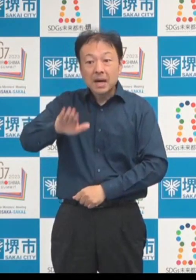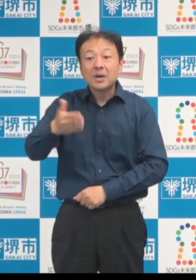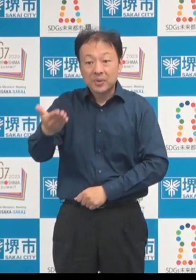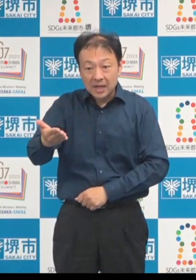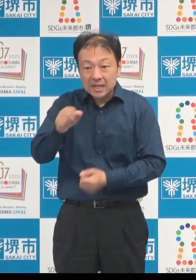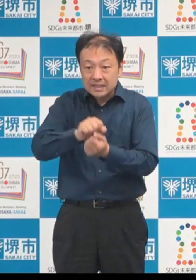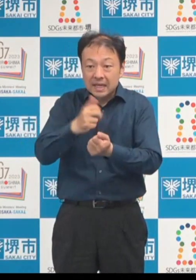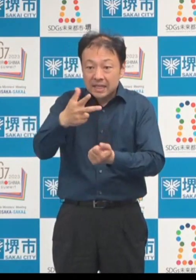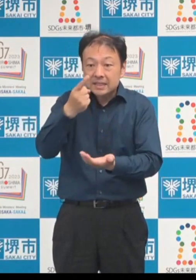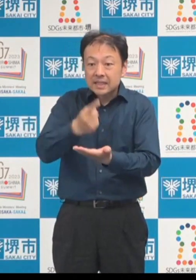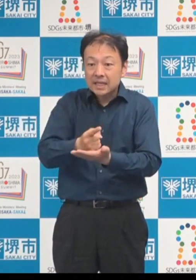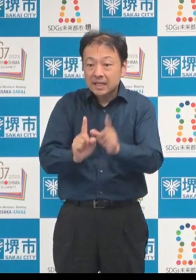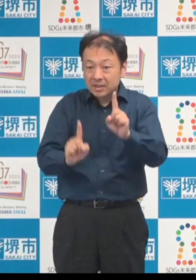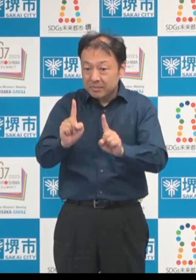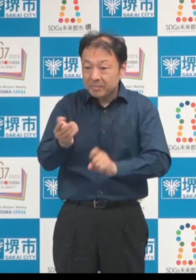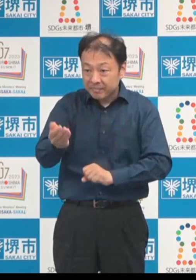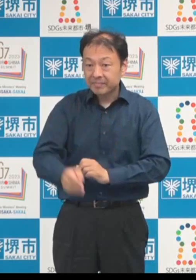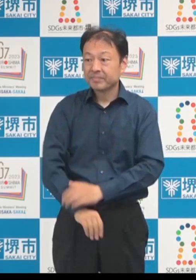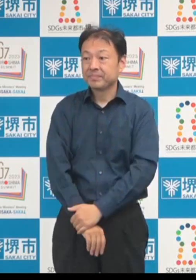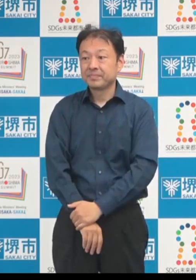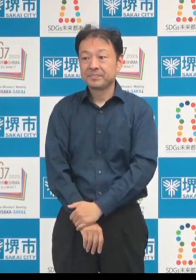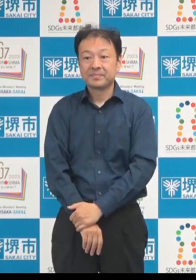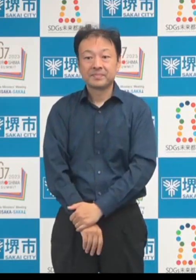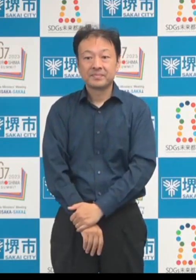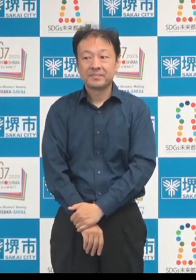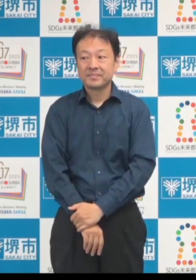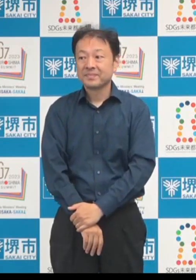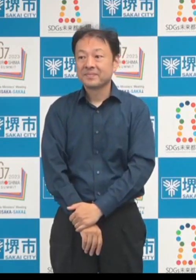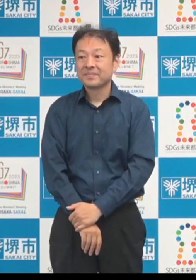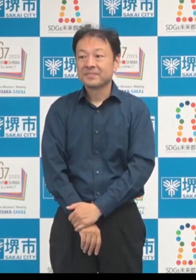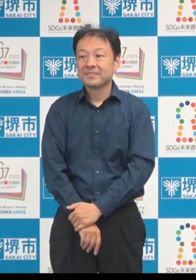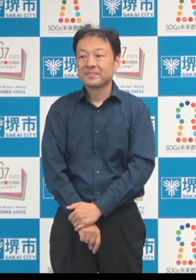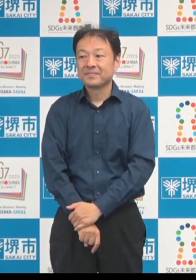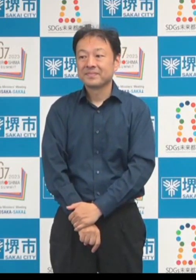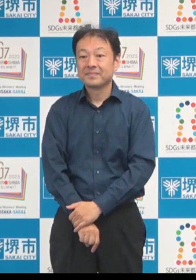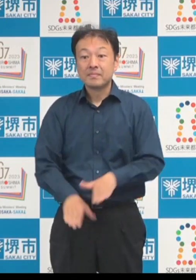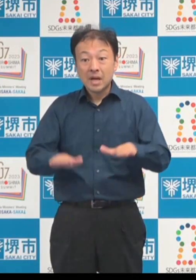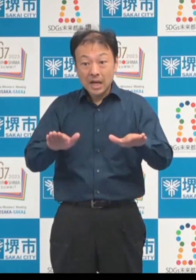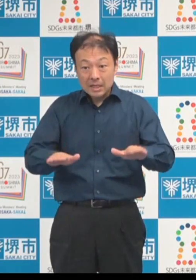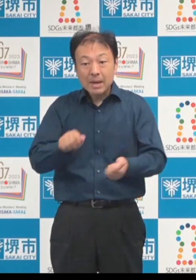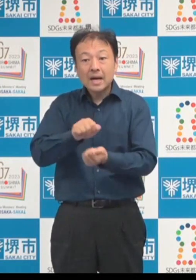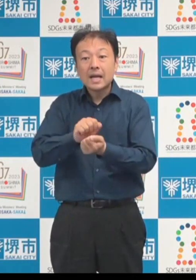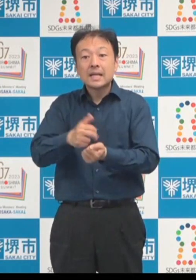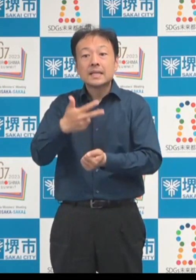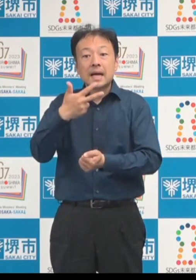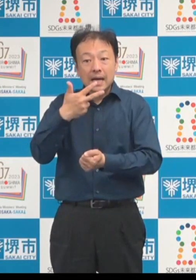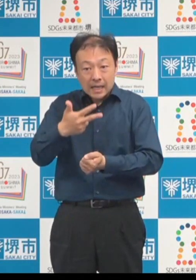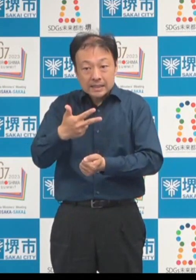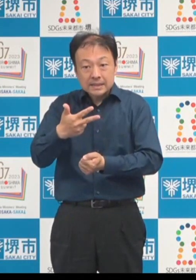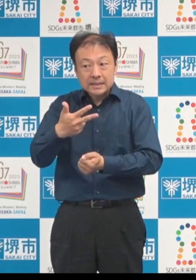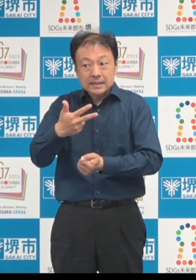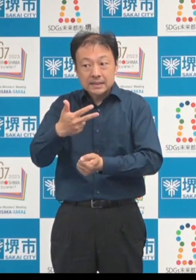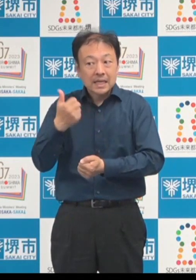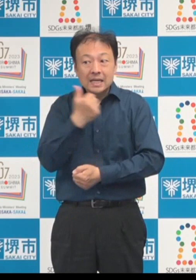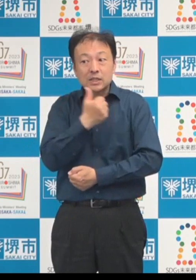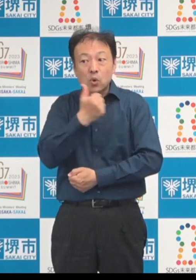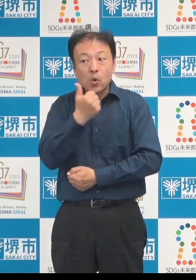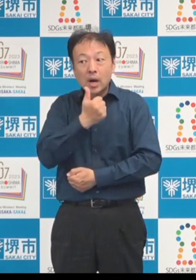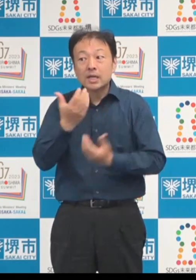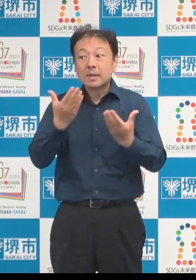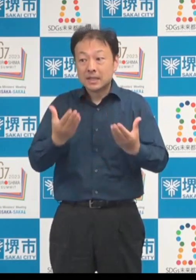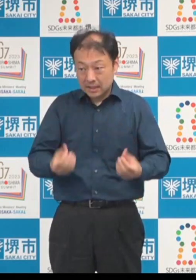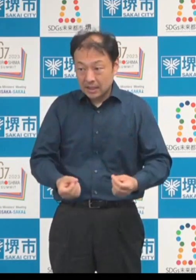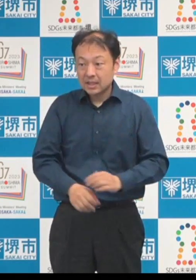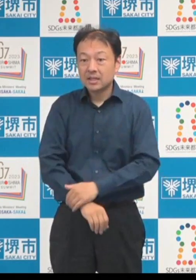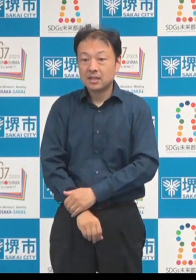内だけなんでしょうか。 これ今、堺市内のお伝えしてますけど、先週知事の記者会見の時でもこのバナーの堺市のことで紹